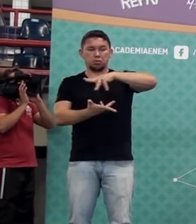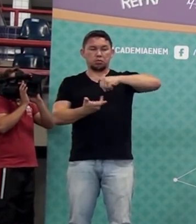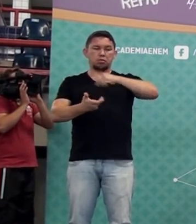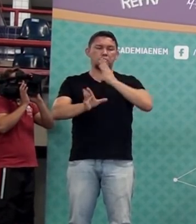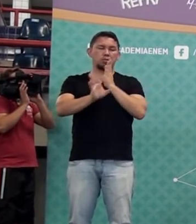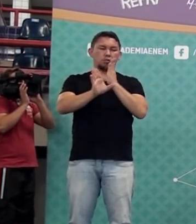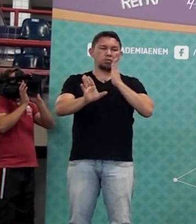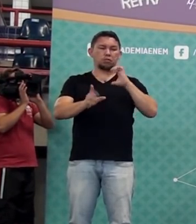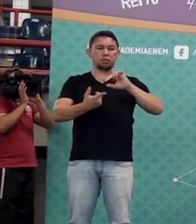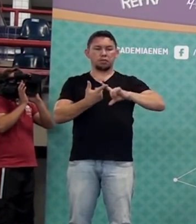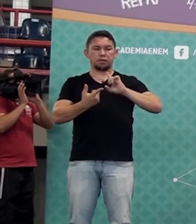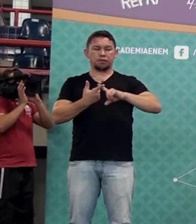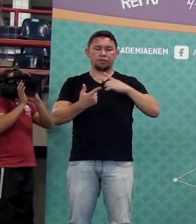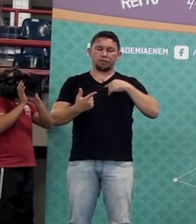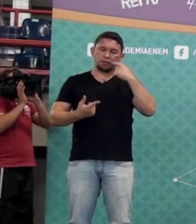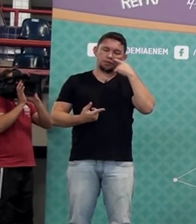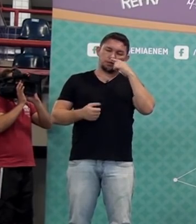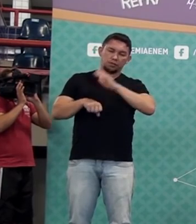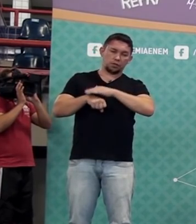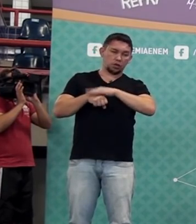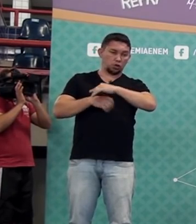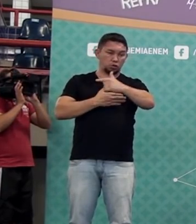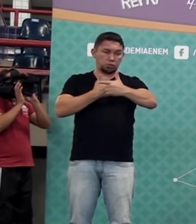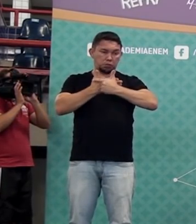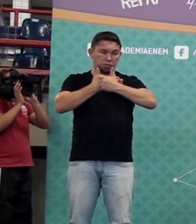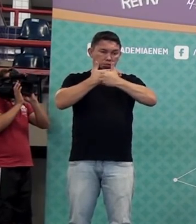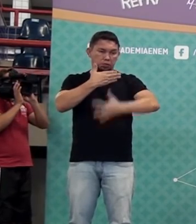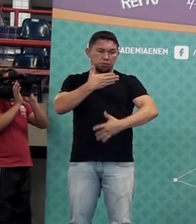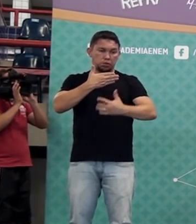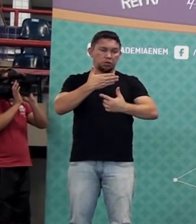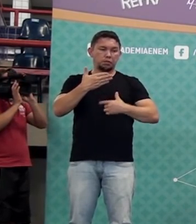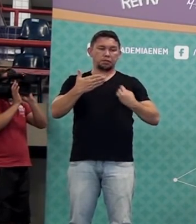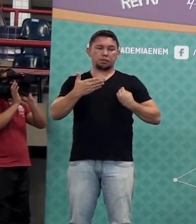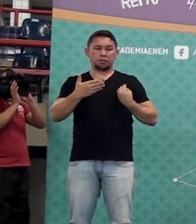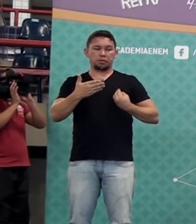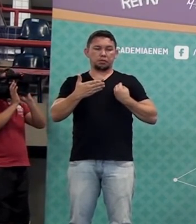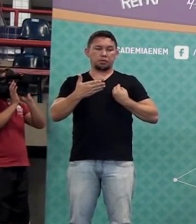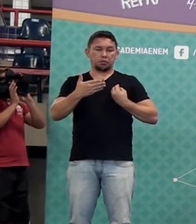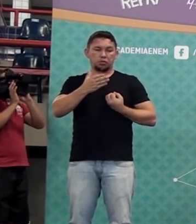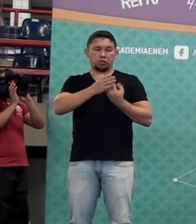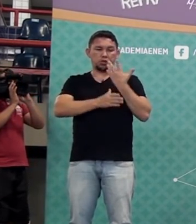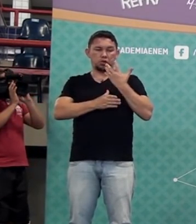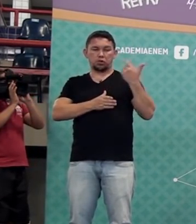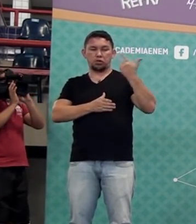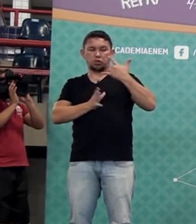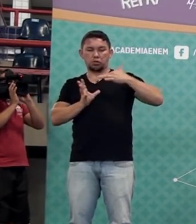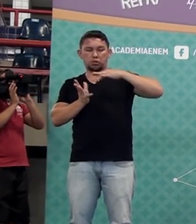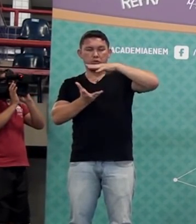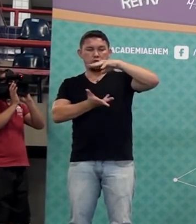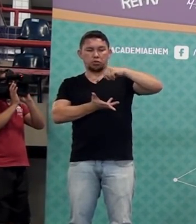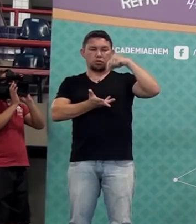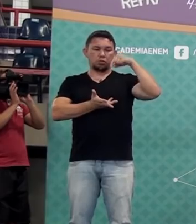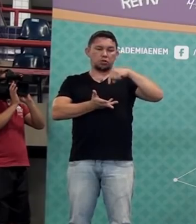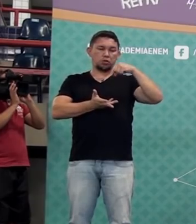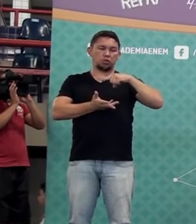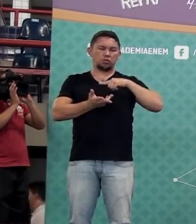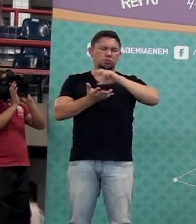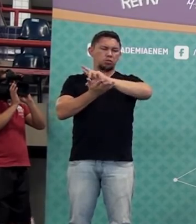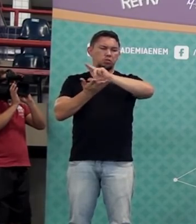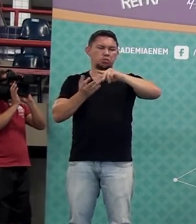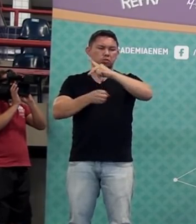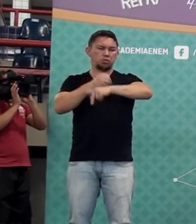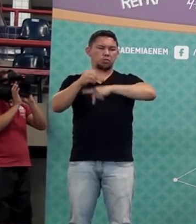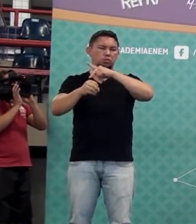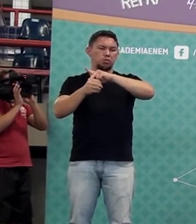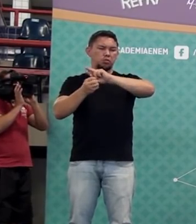exatamente por causa do papel da União Soviética na guerra, por ter surgido um segundo mundo, o mundo socialista, Romênia, Bulgária,